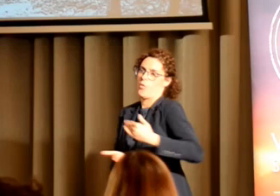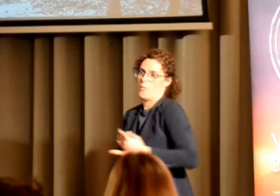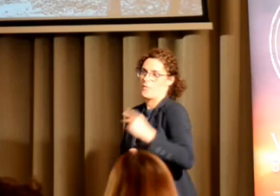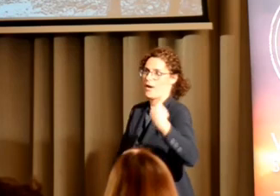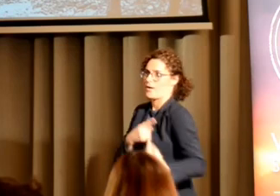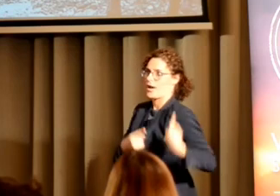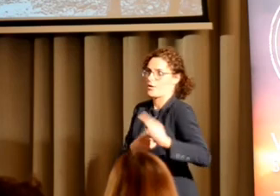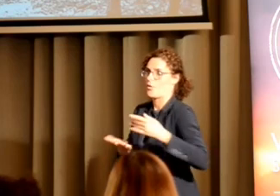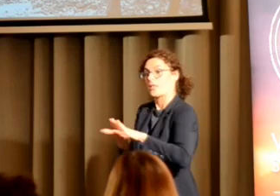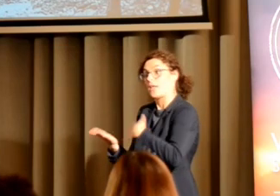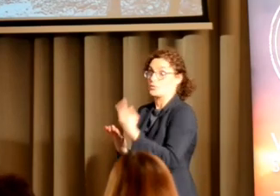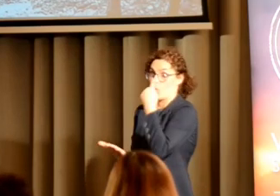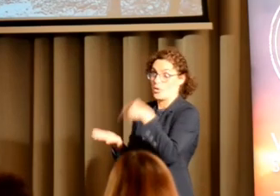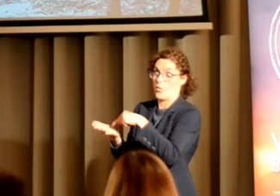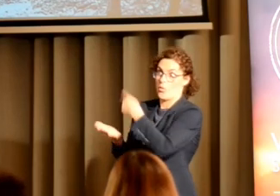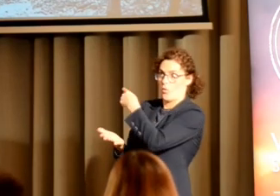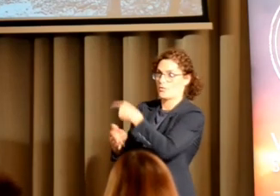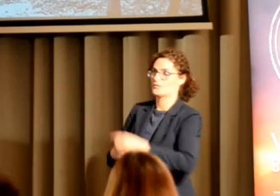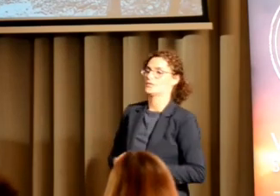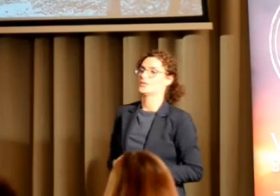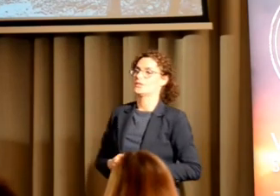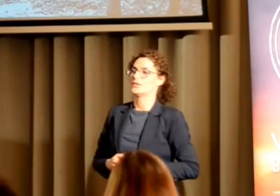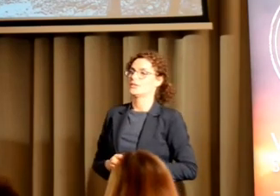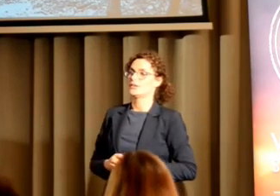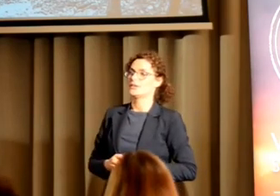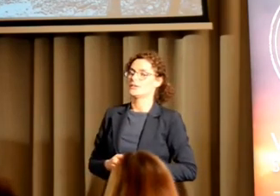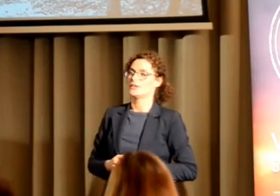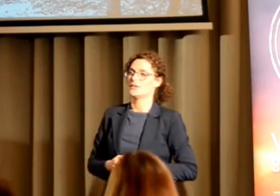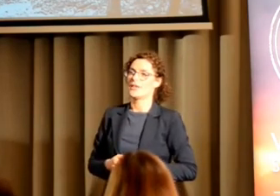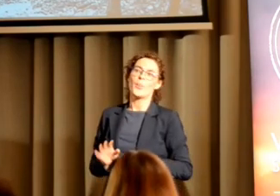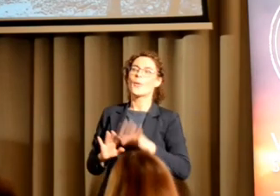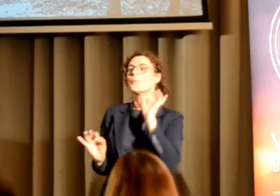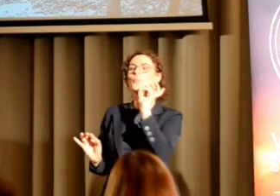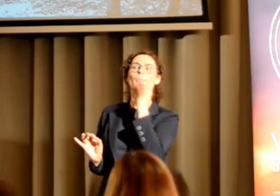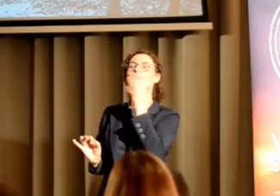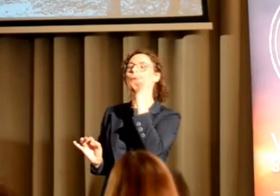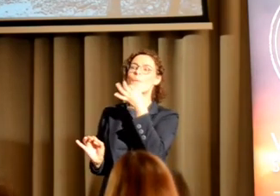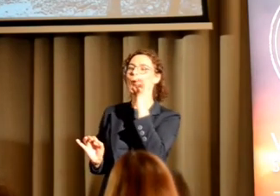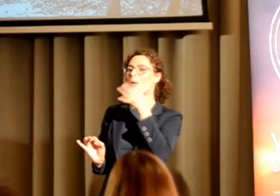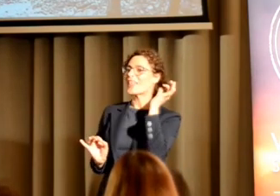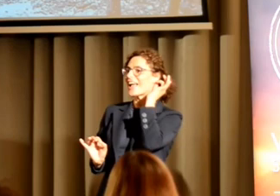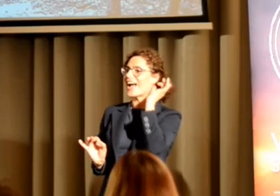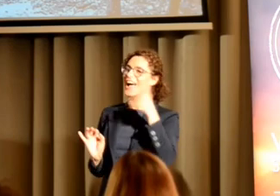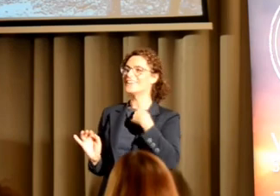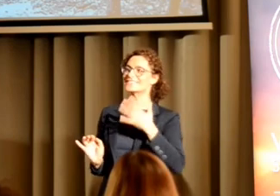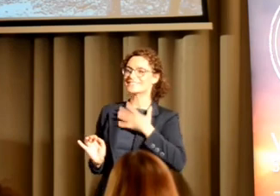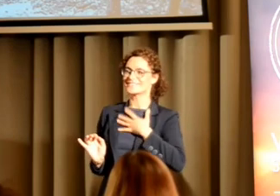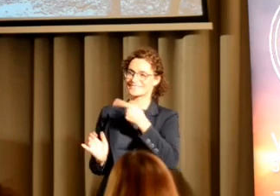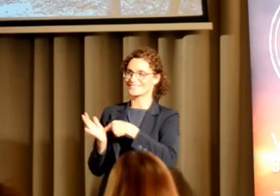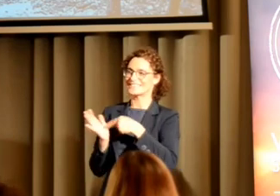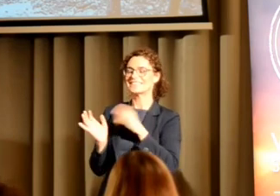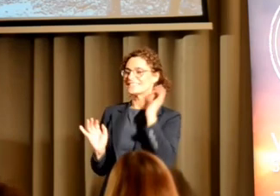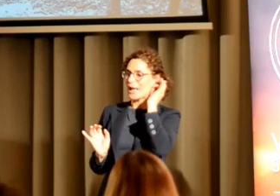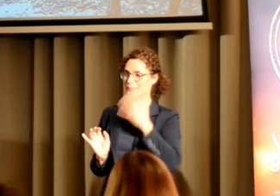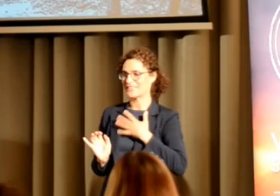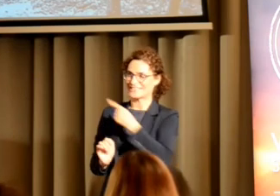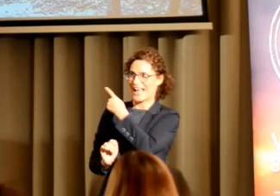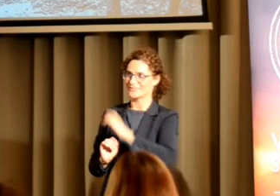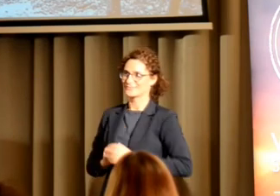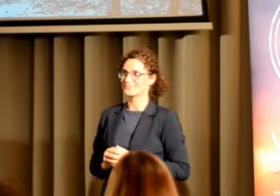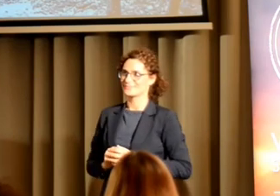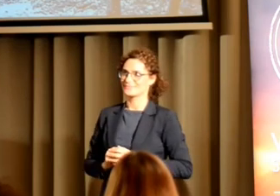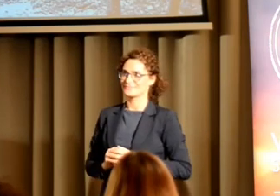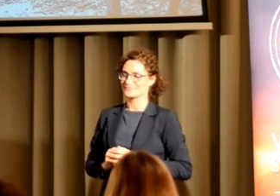tutaj widzicie Państwo taką sobie młodą nastolatkę, taką samicę,